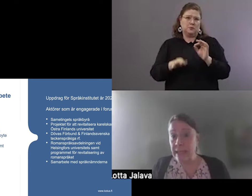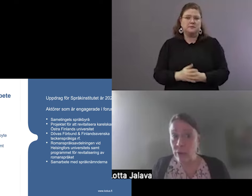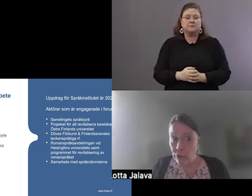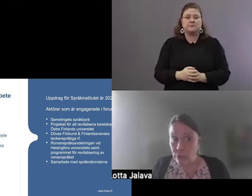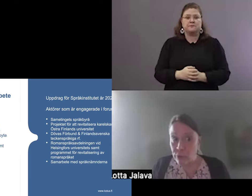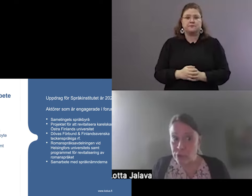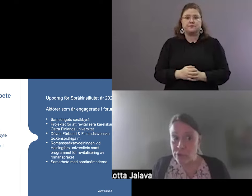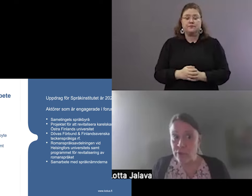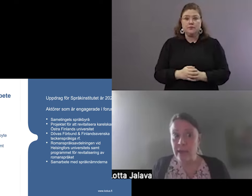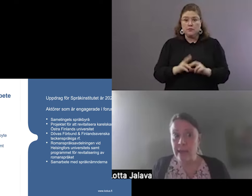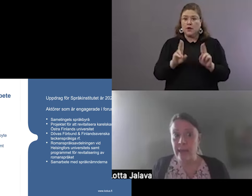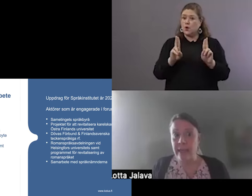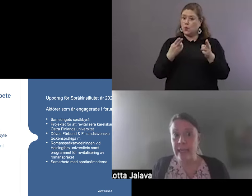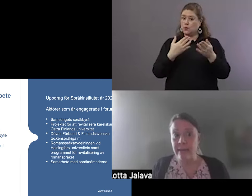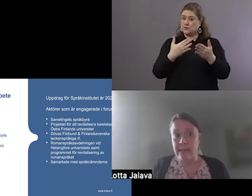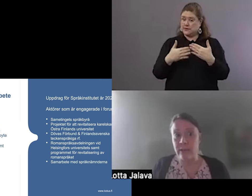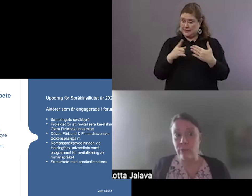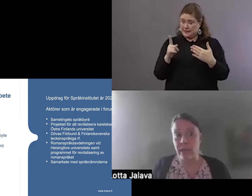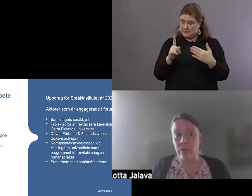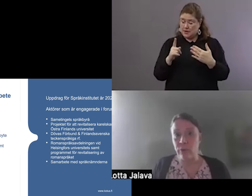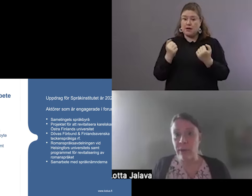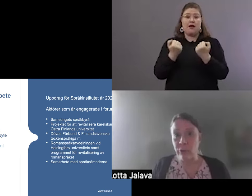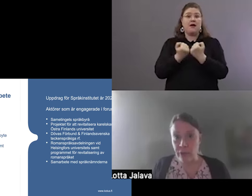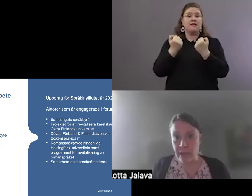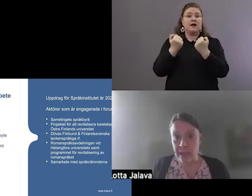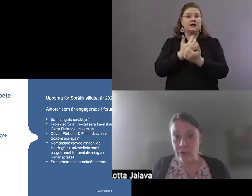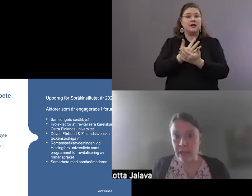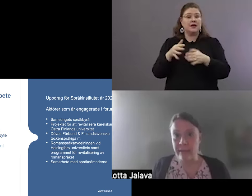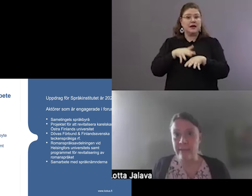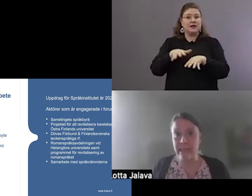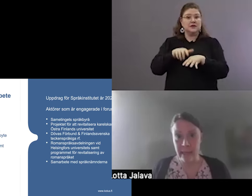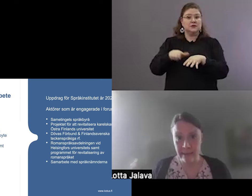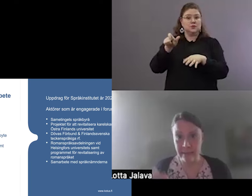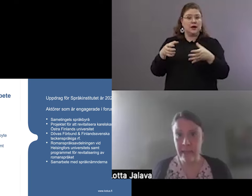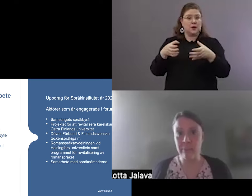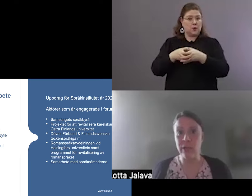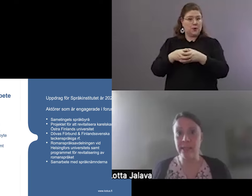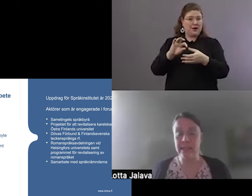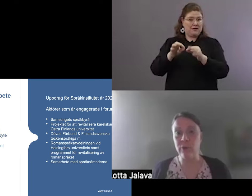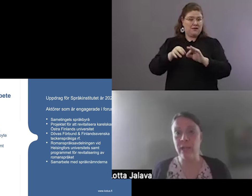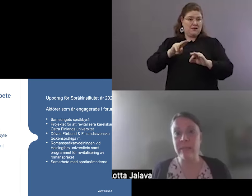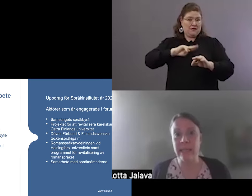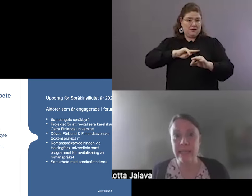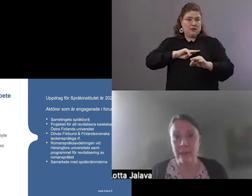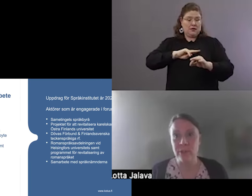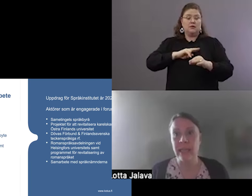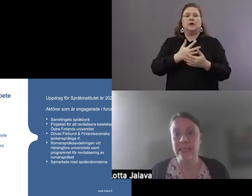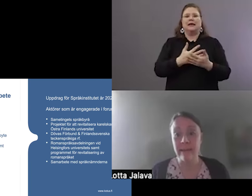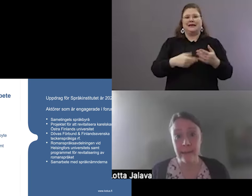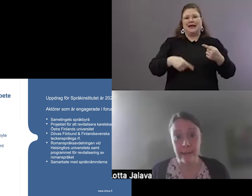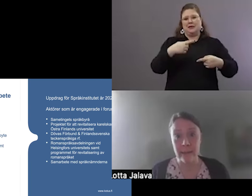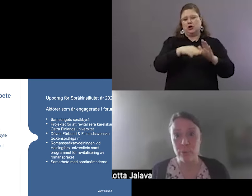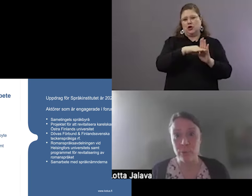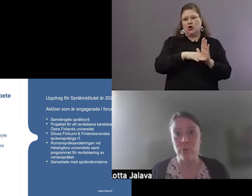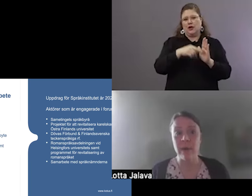Uutena tehtävänä meillä on nyt myös karjalan kielen asiantuntijatyöryhmän koordinaatio, eli näistä kielipoliittisessa ohjelmassa käsitellyistä